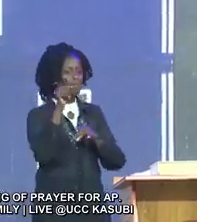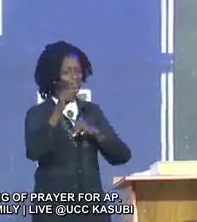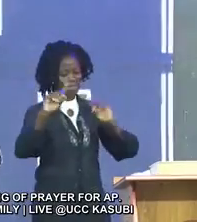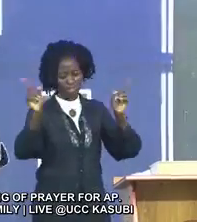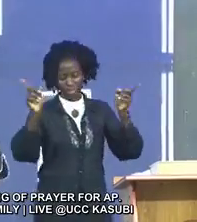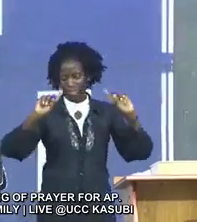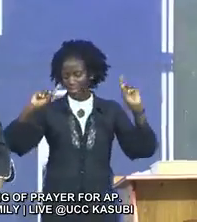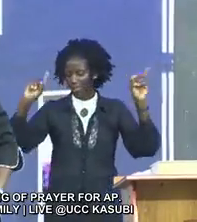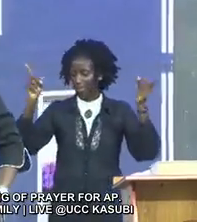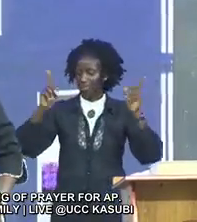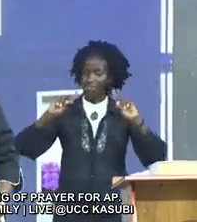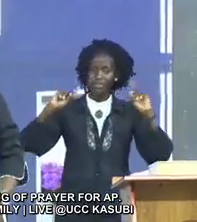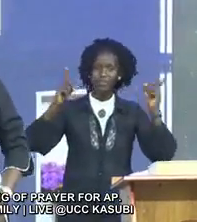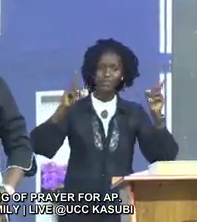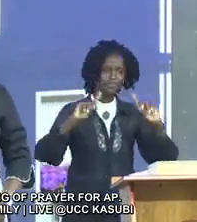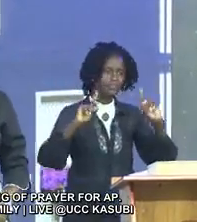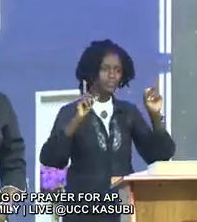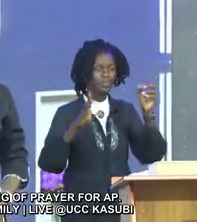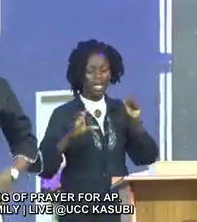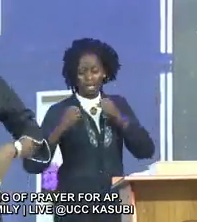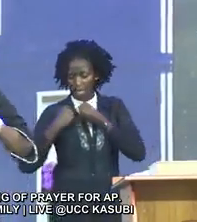kwera bite